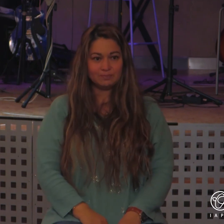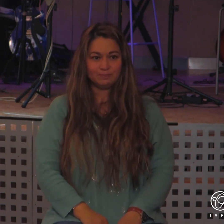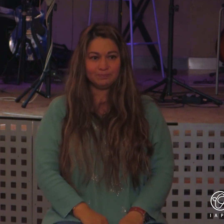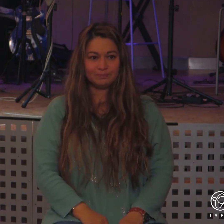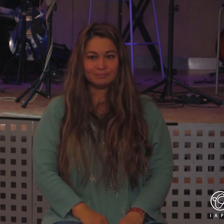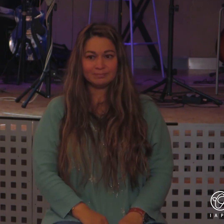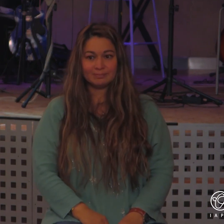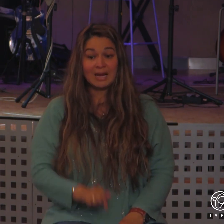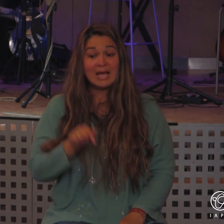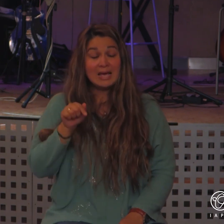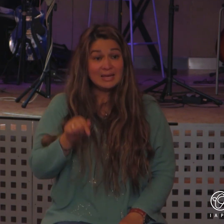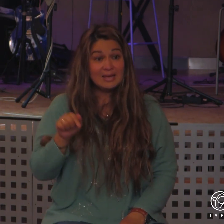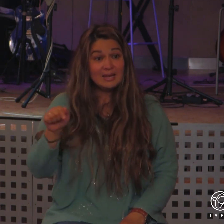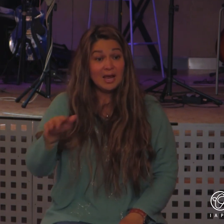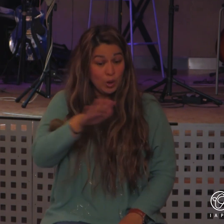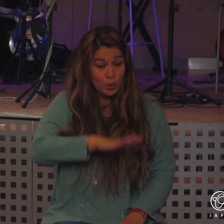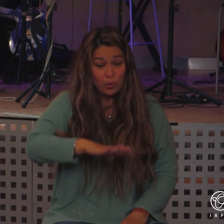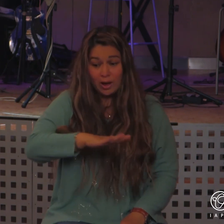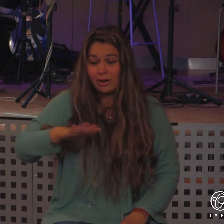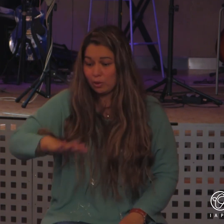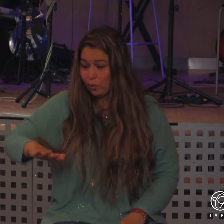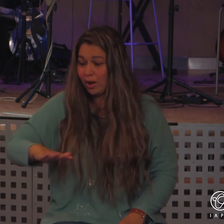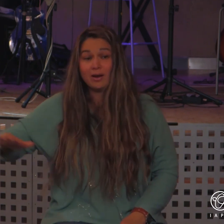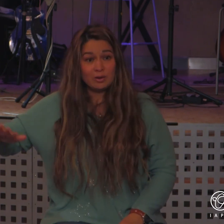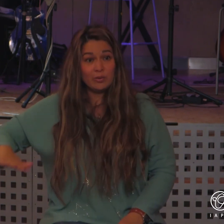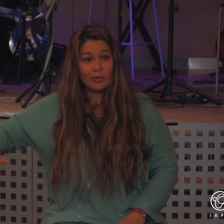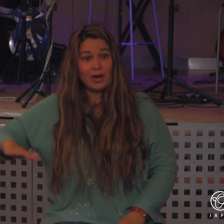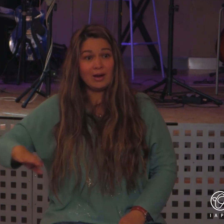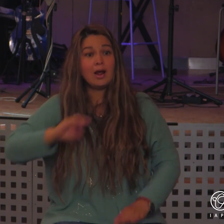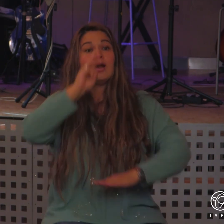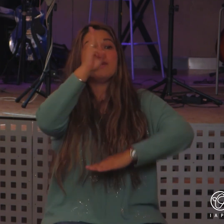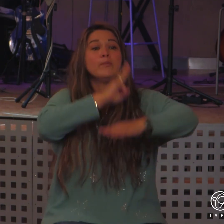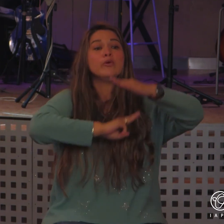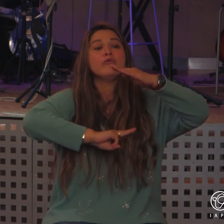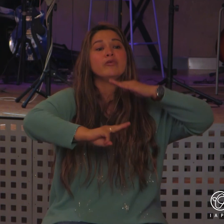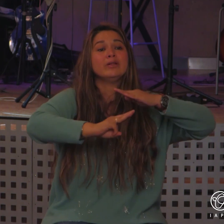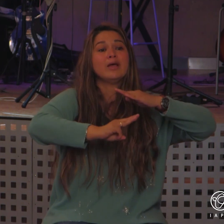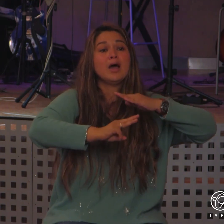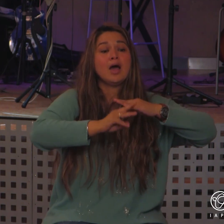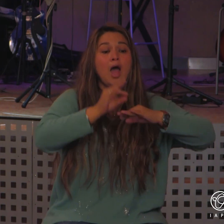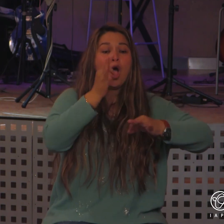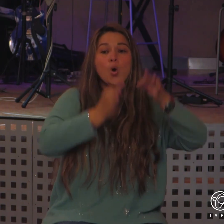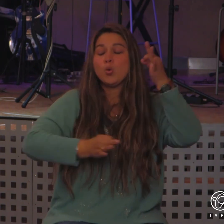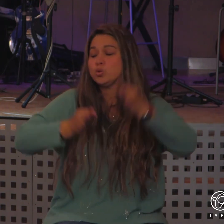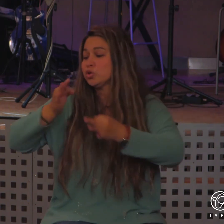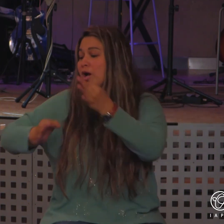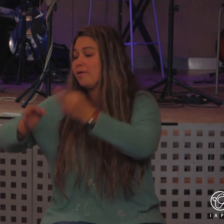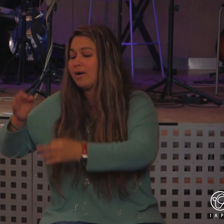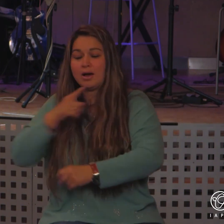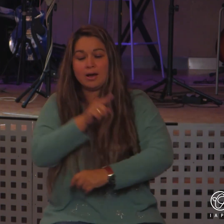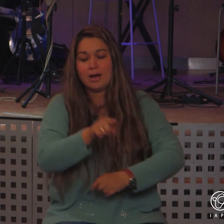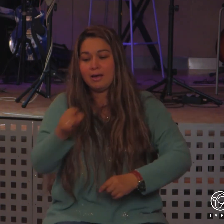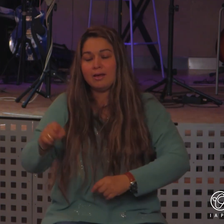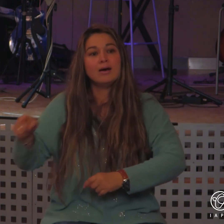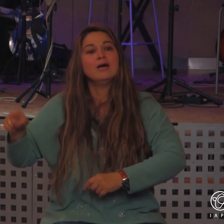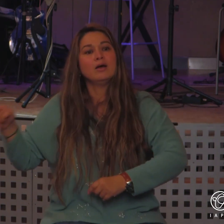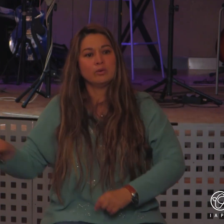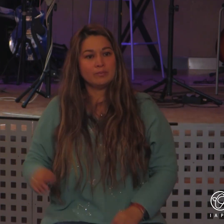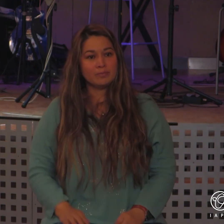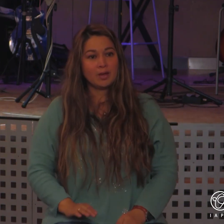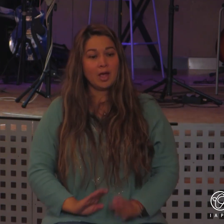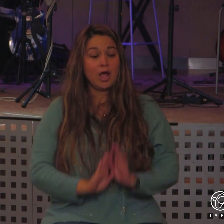juzgaba a Israel en todos estos lugares. Después volvía a Ramá, porque